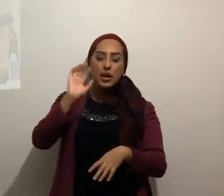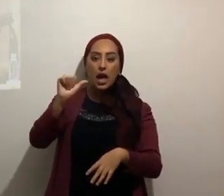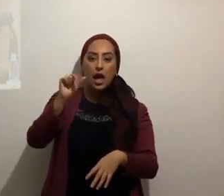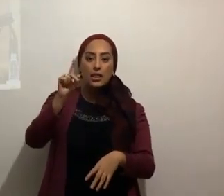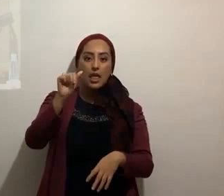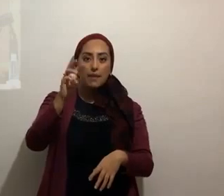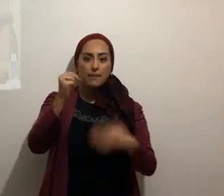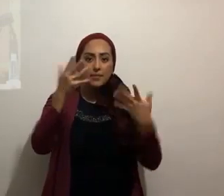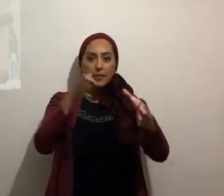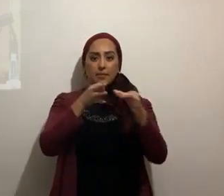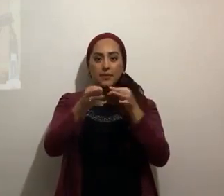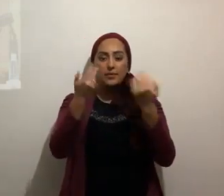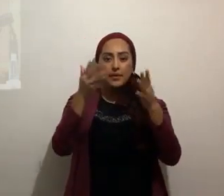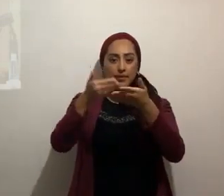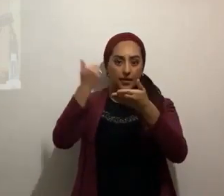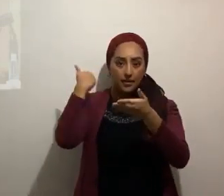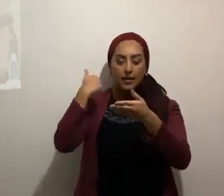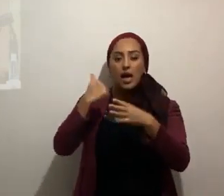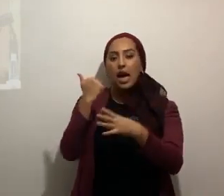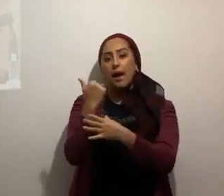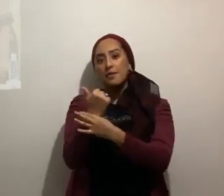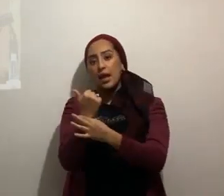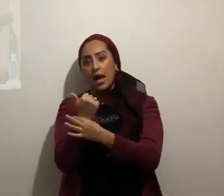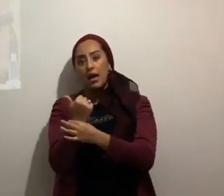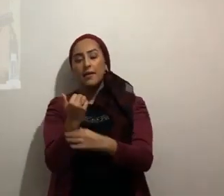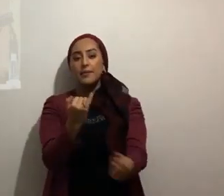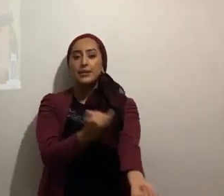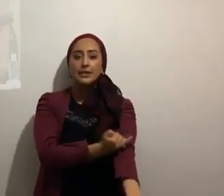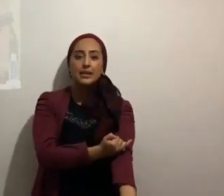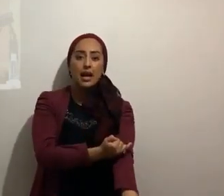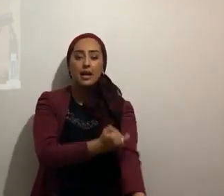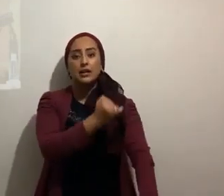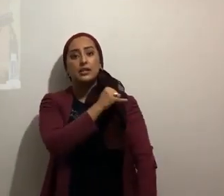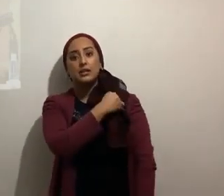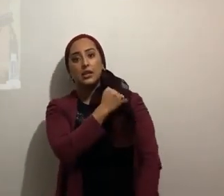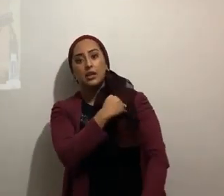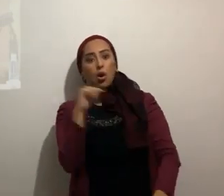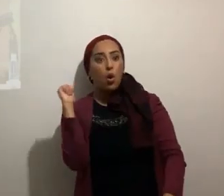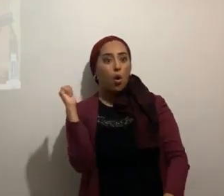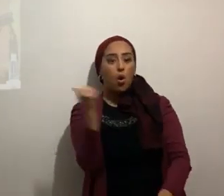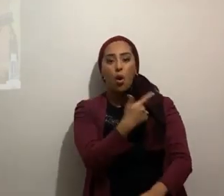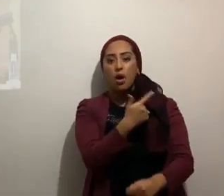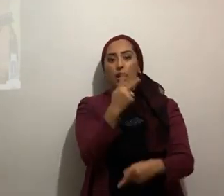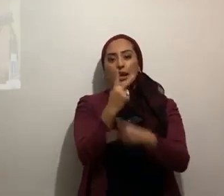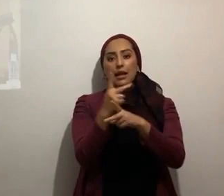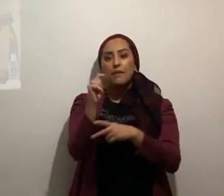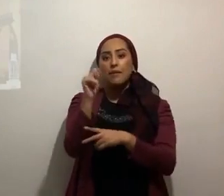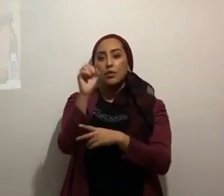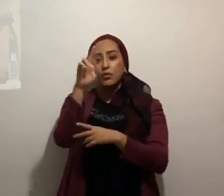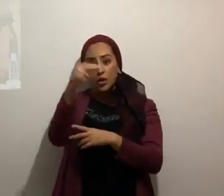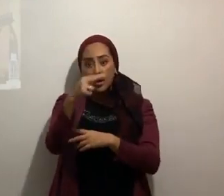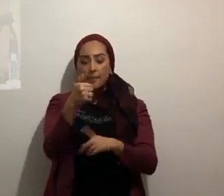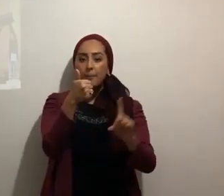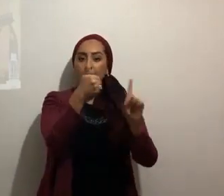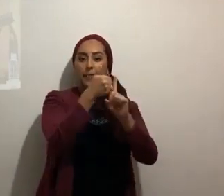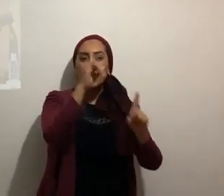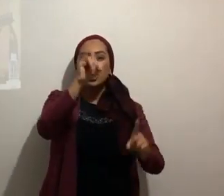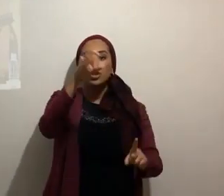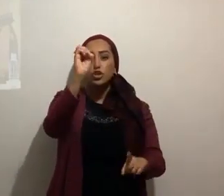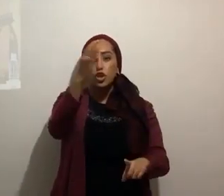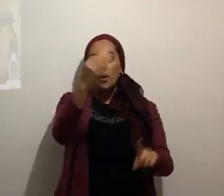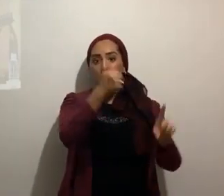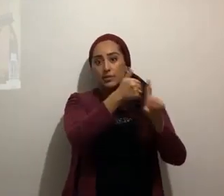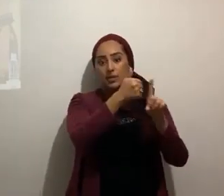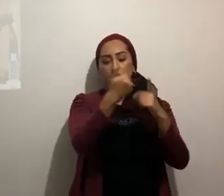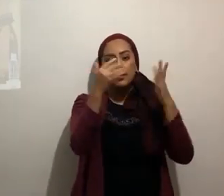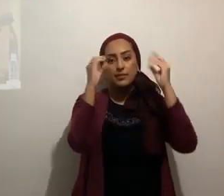ya lo ministré. Abraham, Isaac, Jacob, todos guardaban la Torah. El mismo Job, eso